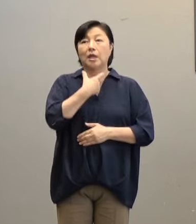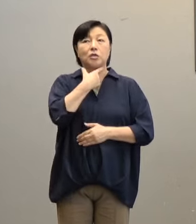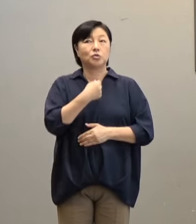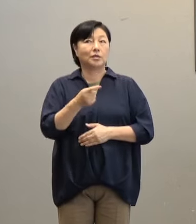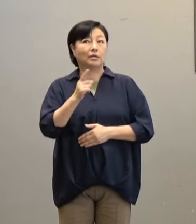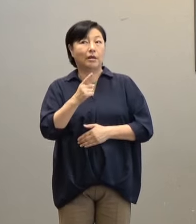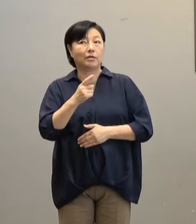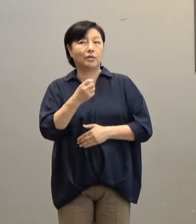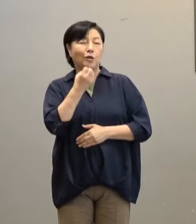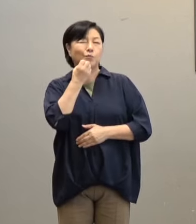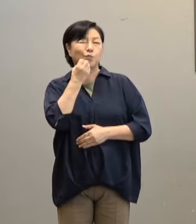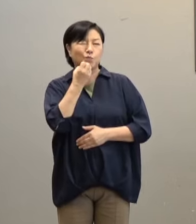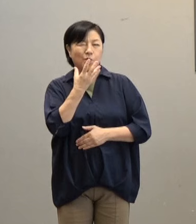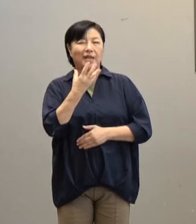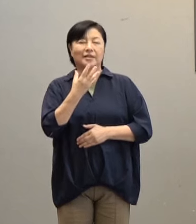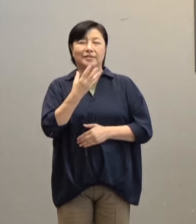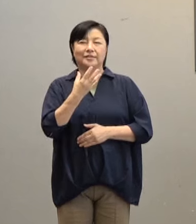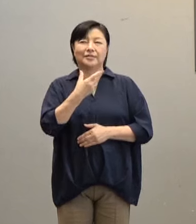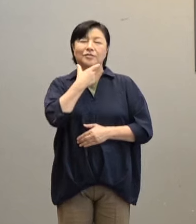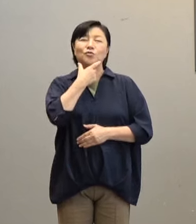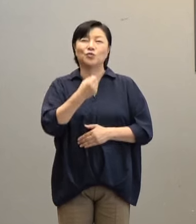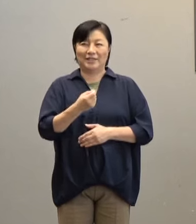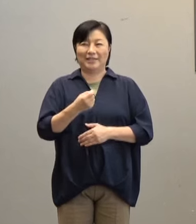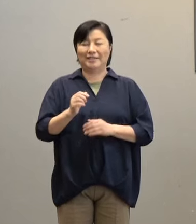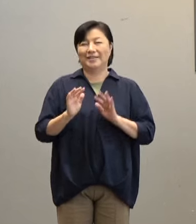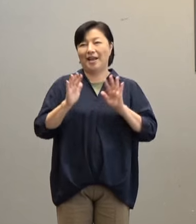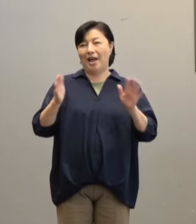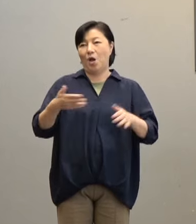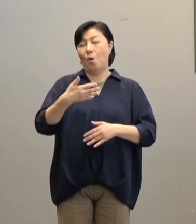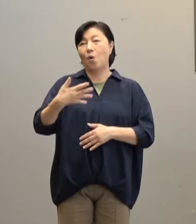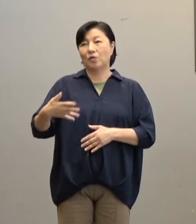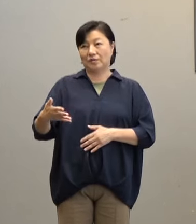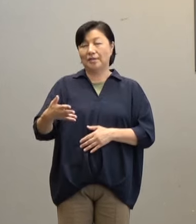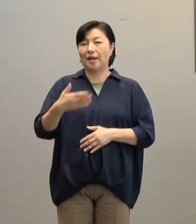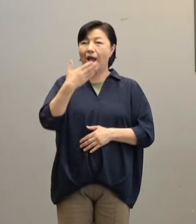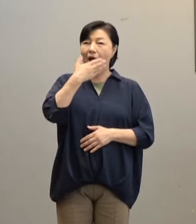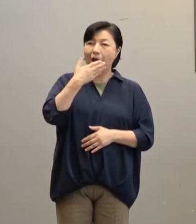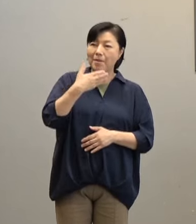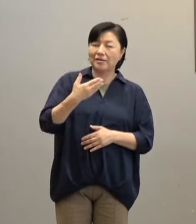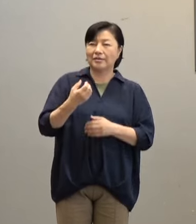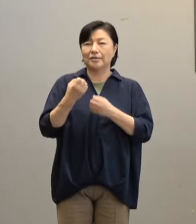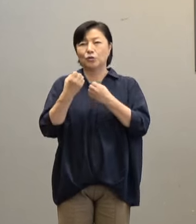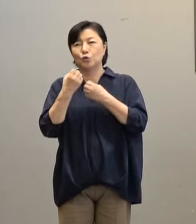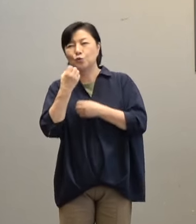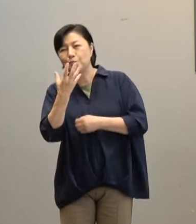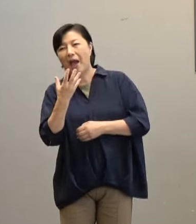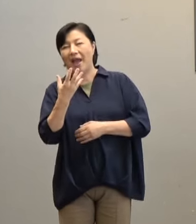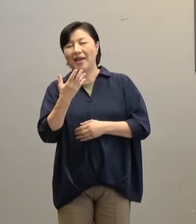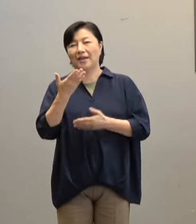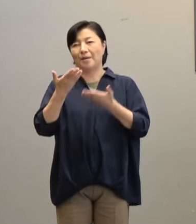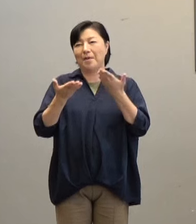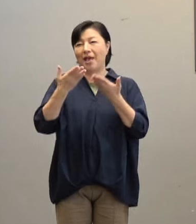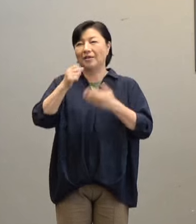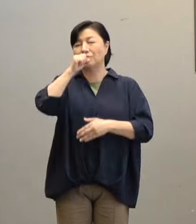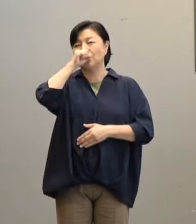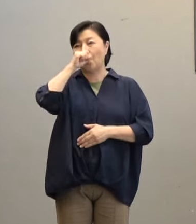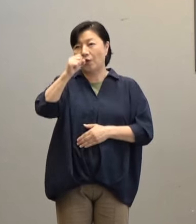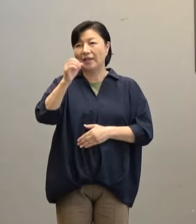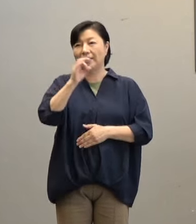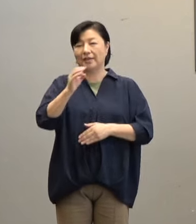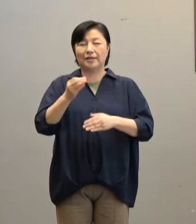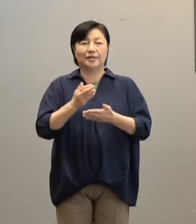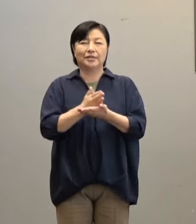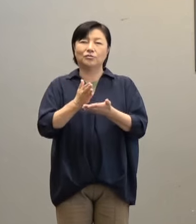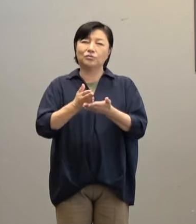ね、あの酸味とのバランスが好きなので、まあ、ホースが比較的ですね、甘さと酸味のバランスのいい品種になります